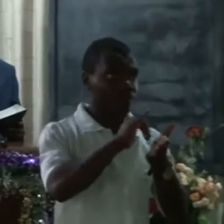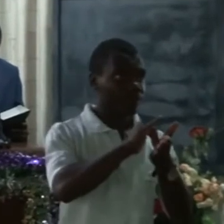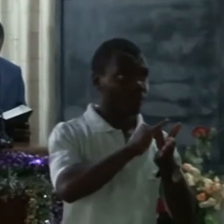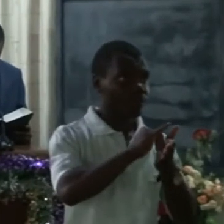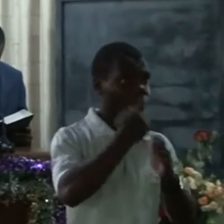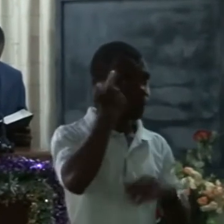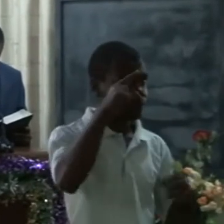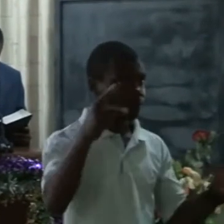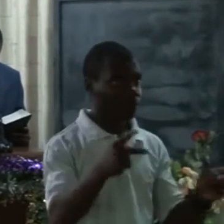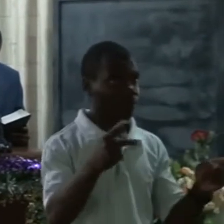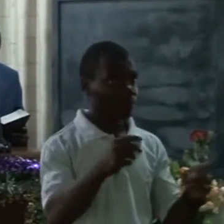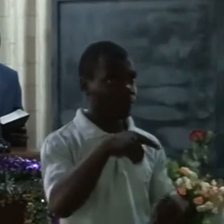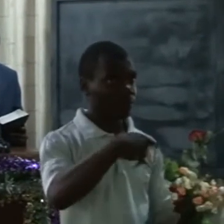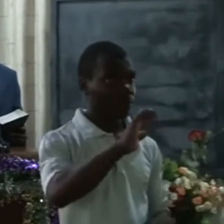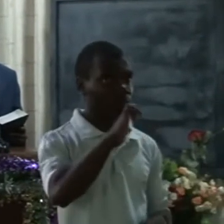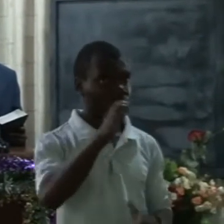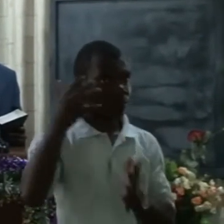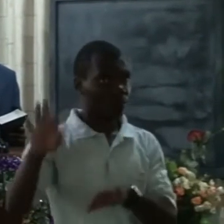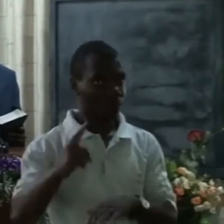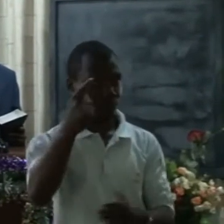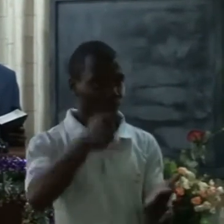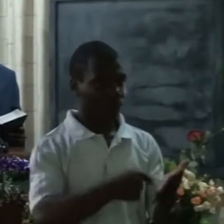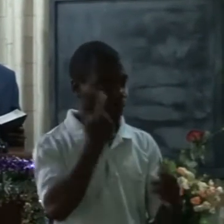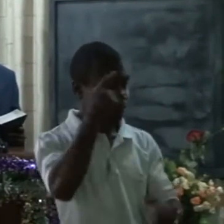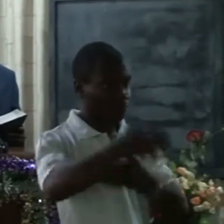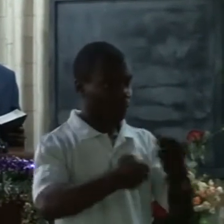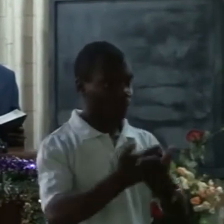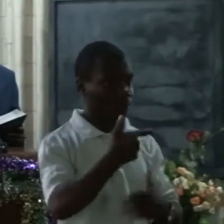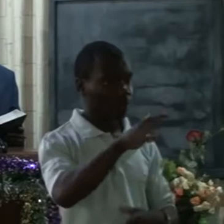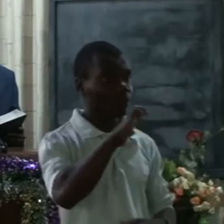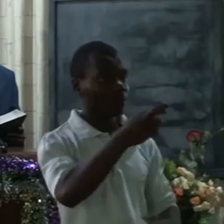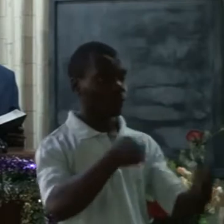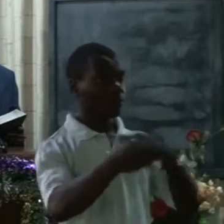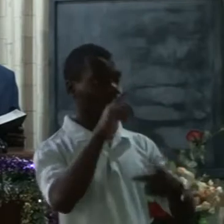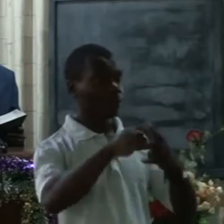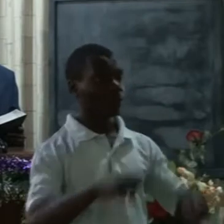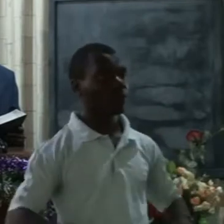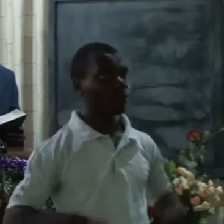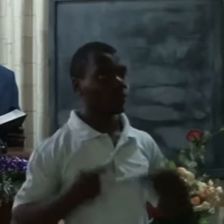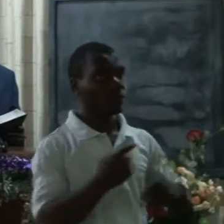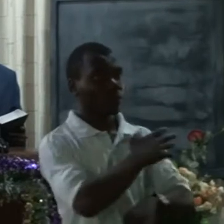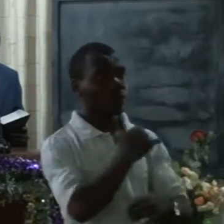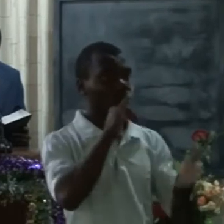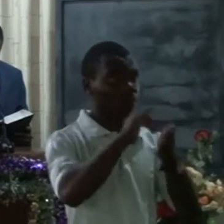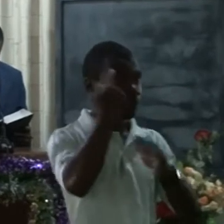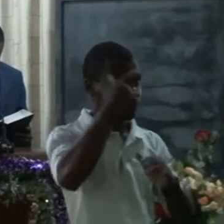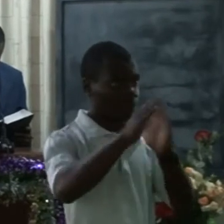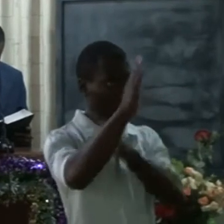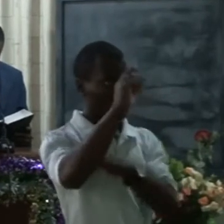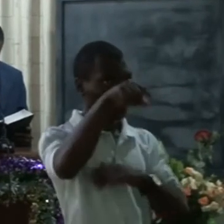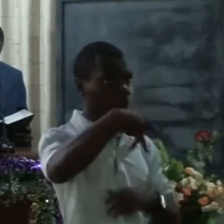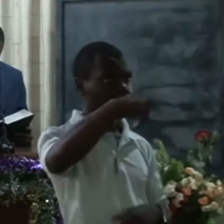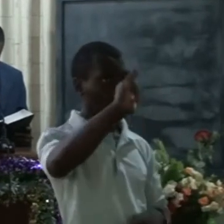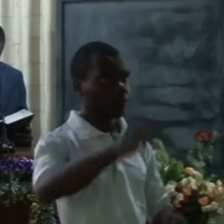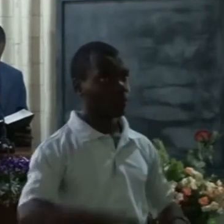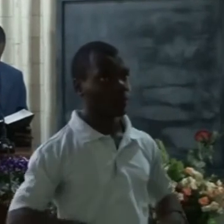Et c'est pour le péché qu'il est mort une fois pour toutes. Il est revenu à la vie et c'est pour Dieu qu'il vit. Kwa kule